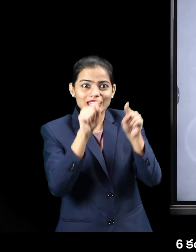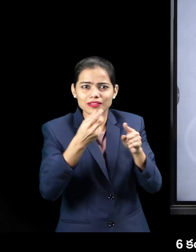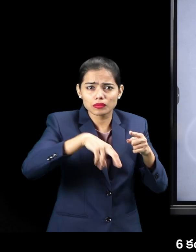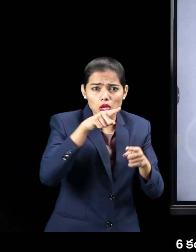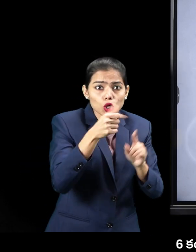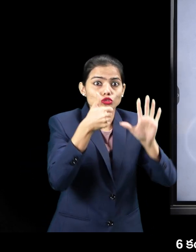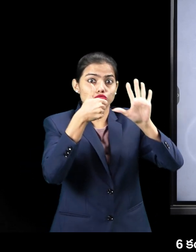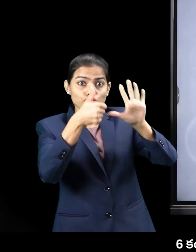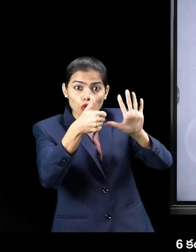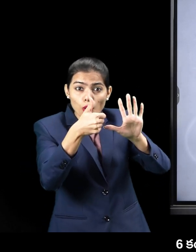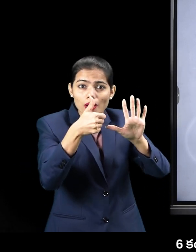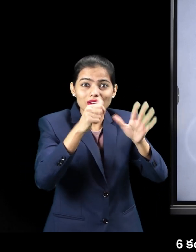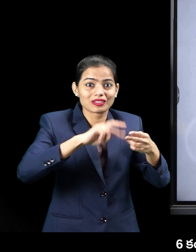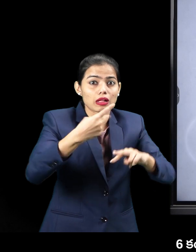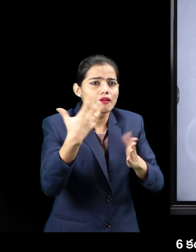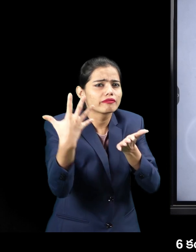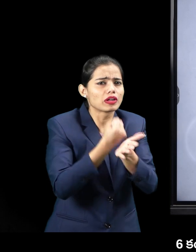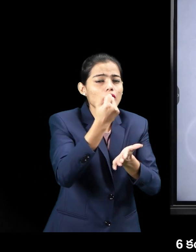ఉదాహరణ.